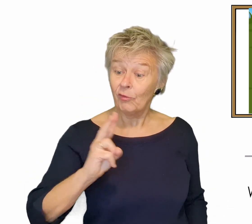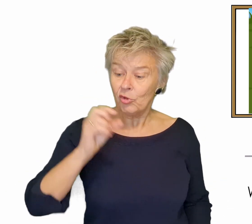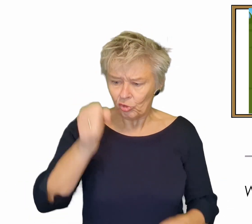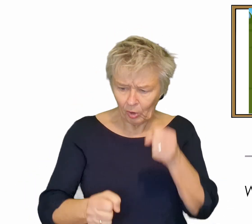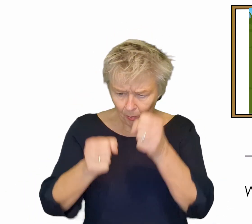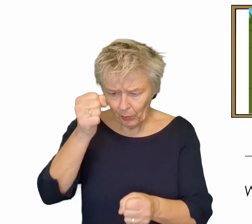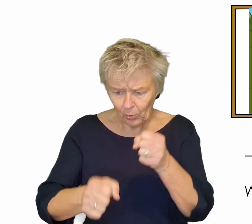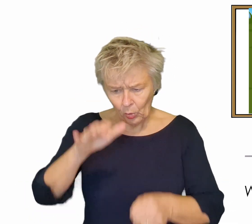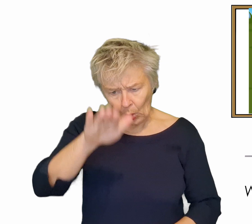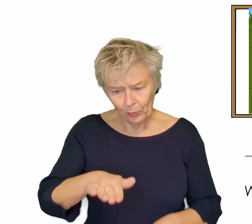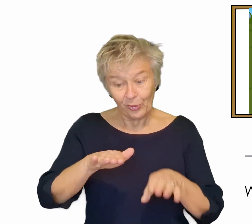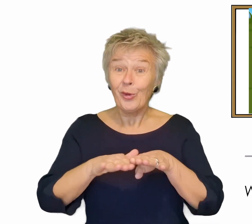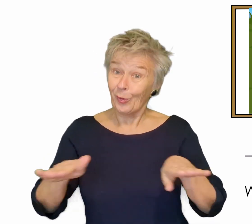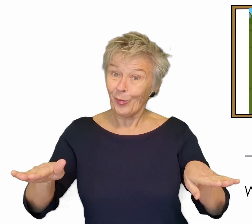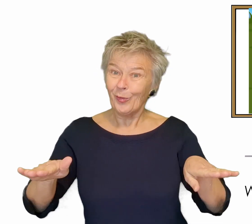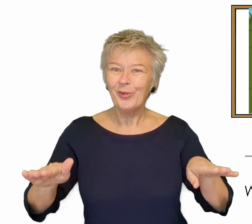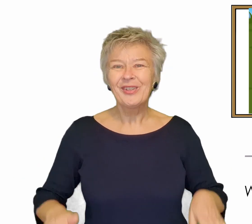We stampen op de grond.